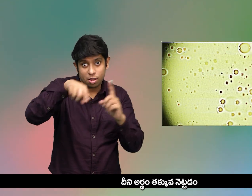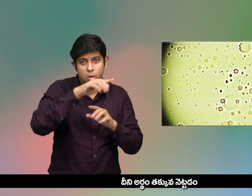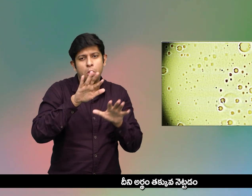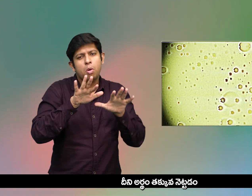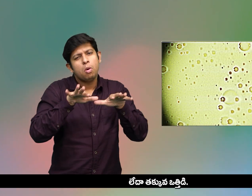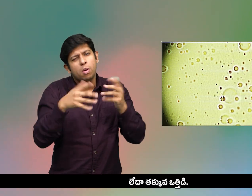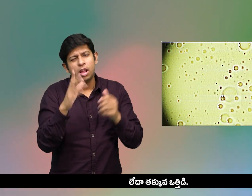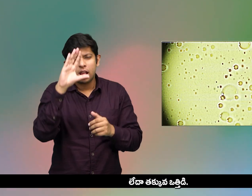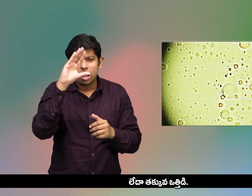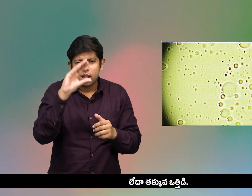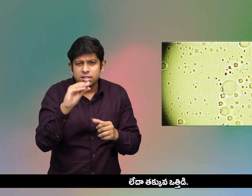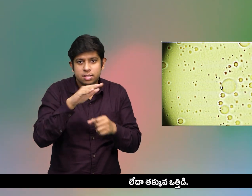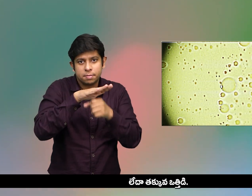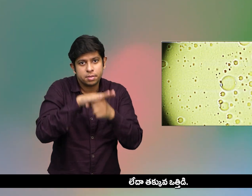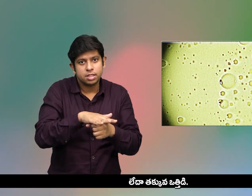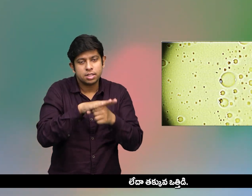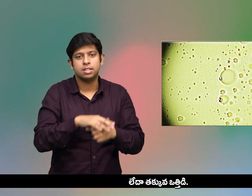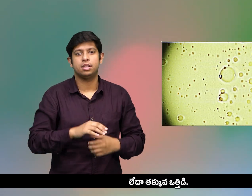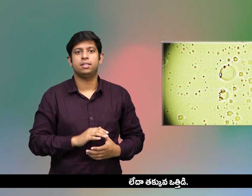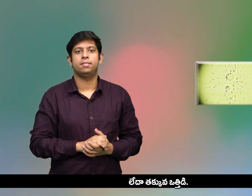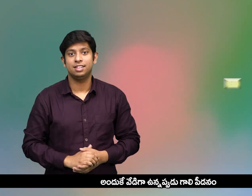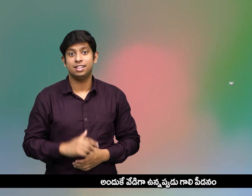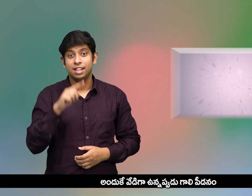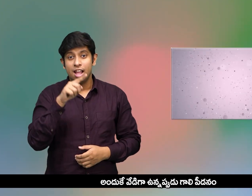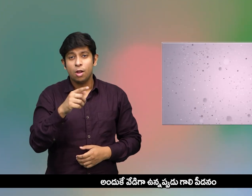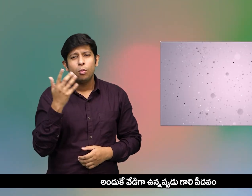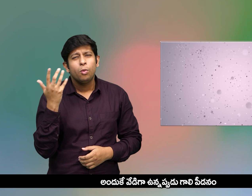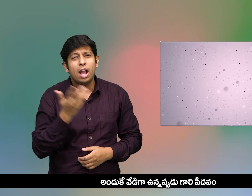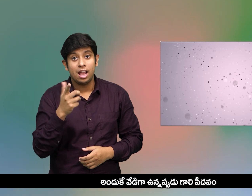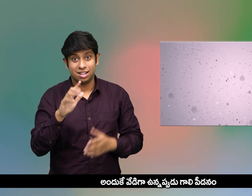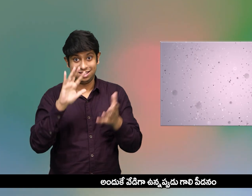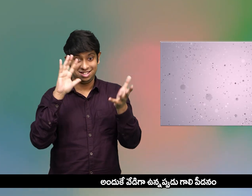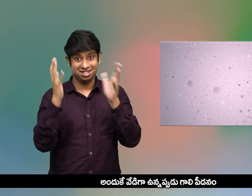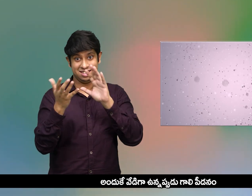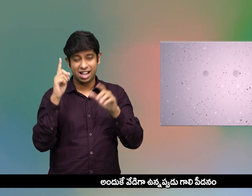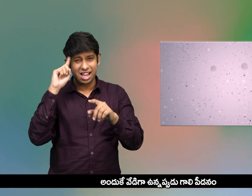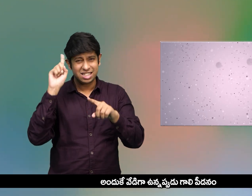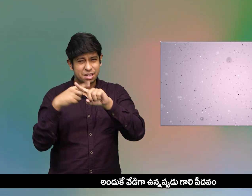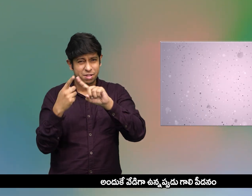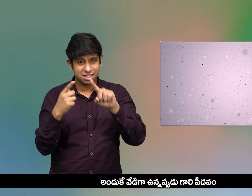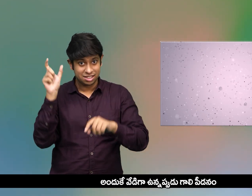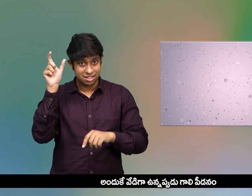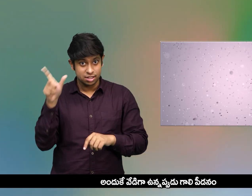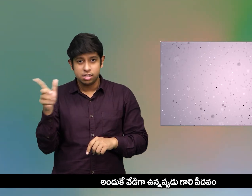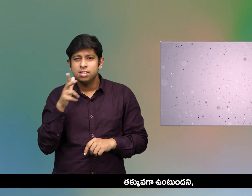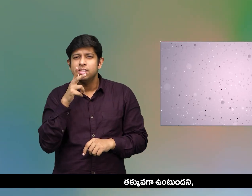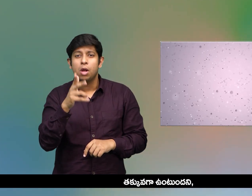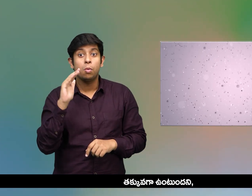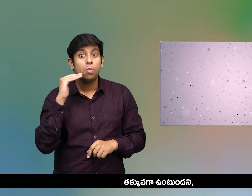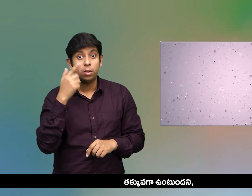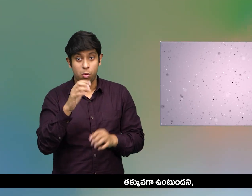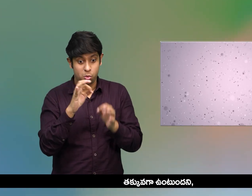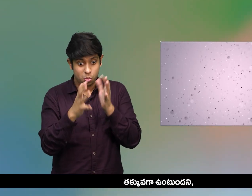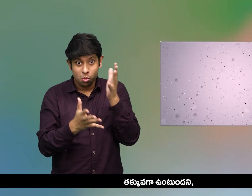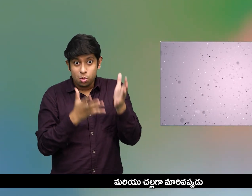నెట్టడం లేదా తక్కువ ఒత్తిడి. అందుకే వేడిగా ఉన్నప్పుడు గాలిపీడనం తక్కువగా ఉంటుందని